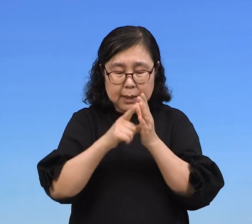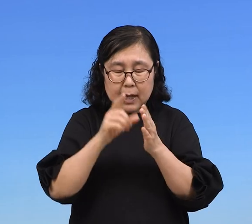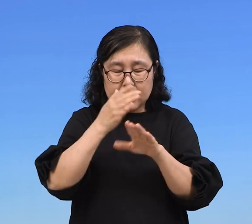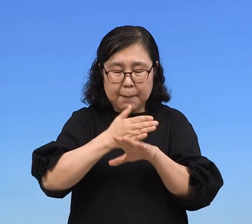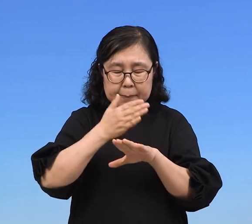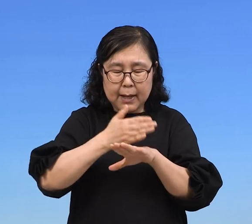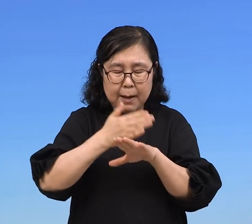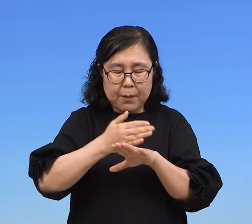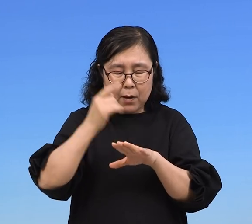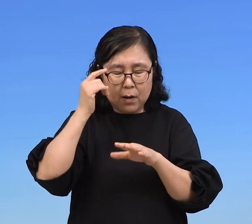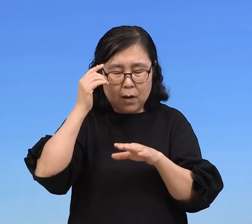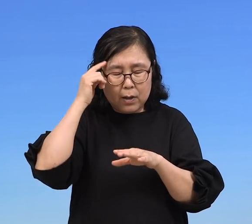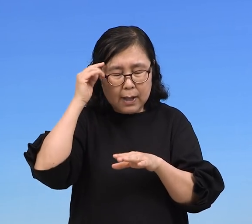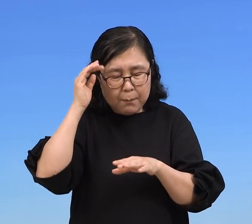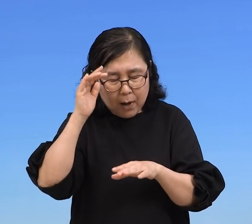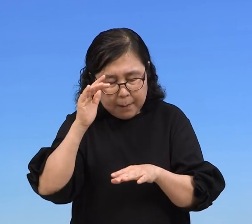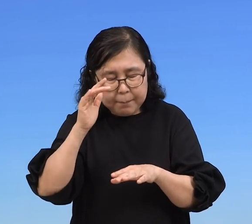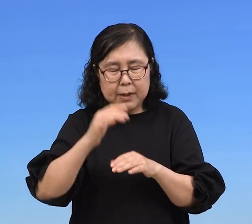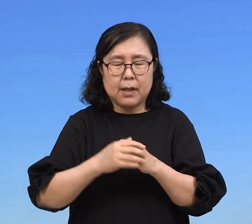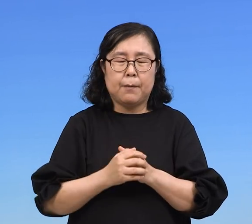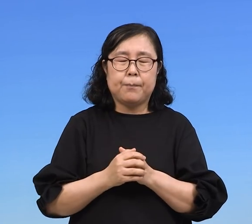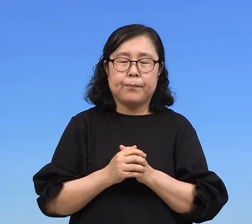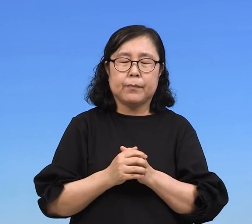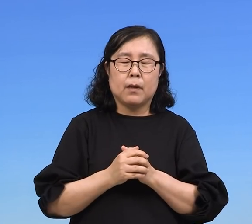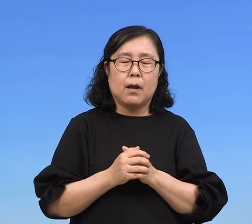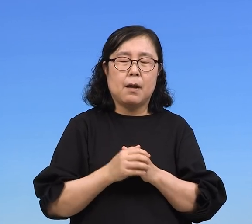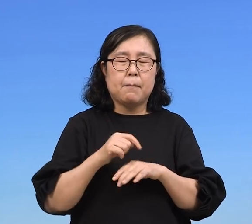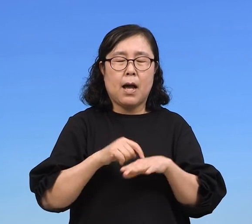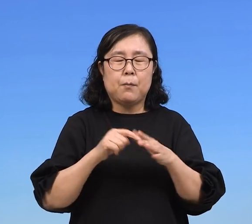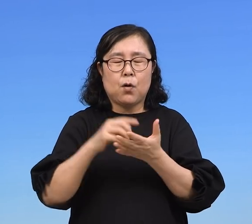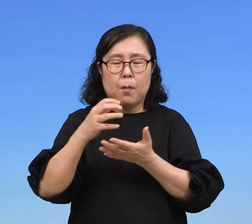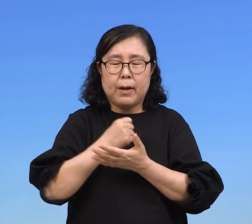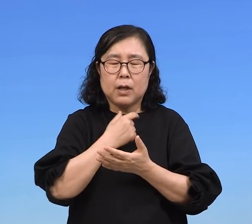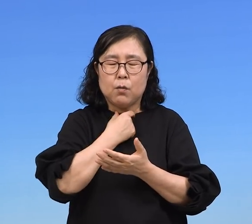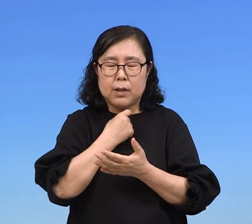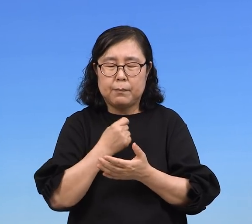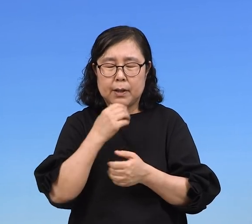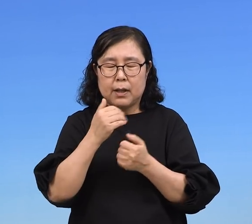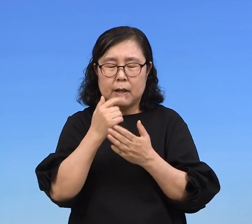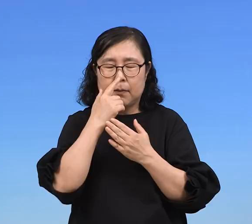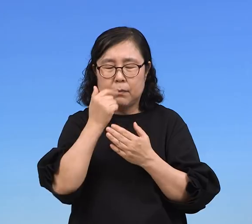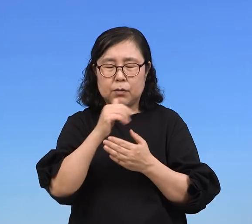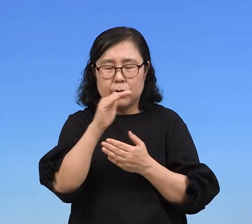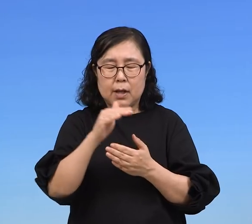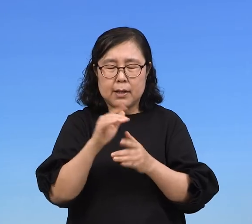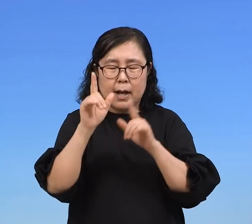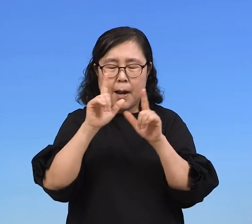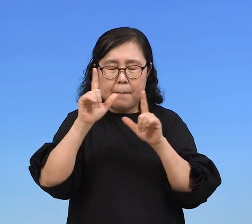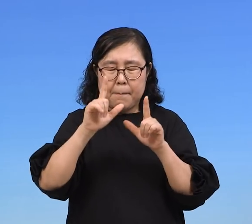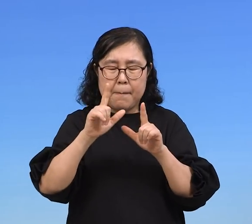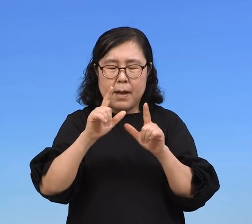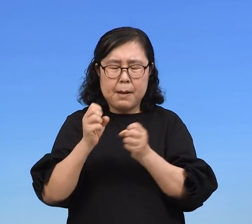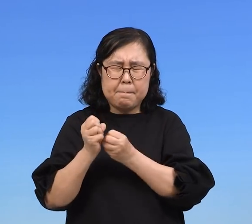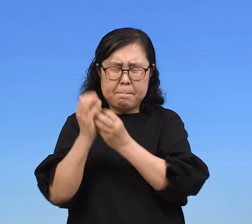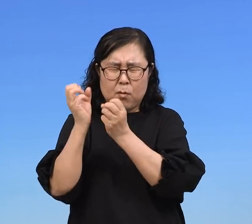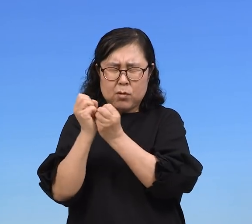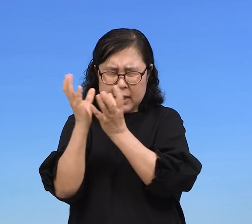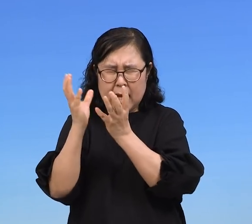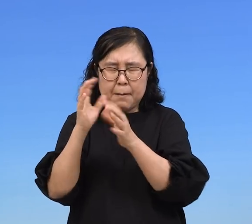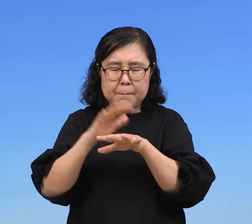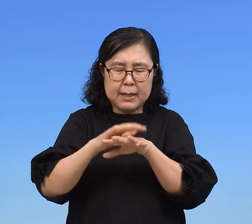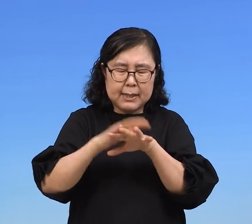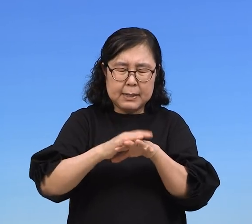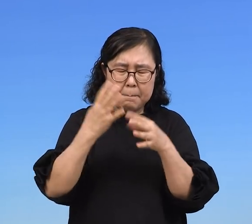감사함으로 사모하고 주셔서 말씀을 아버지 마음으로 받는 원합니다. 하나님 아버지, 우리 인생의 지뢰밭길이